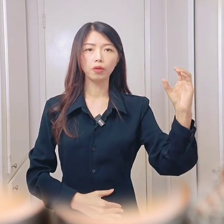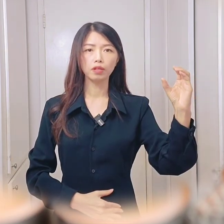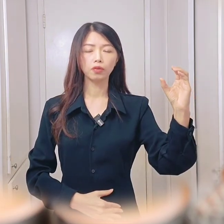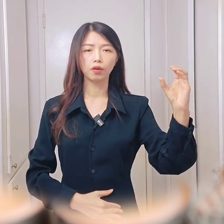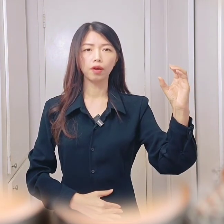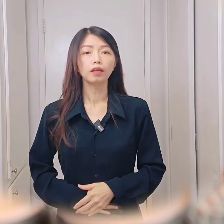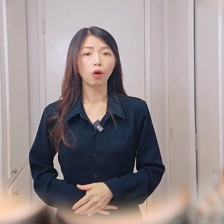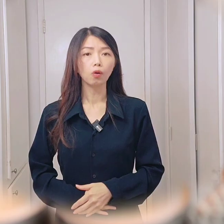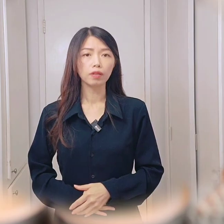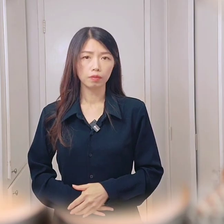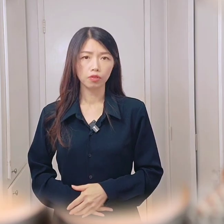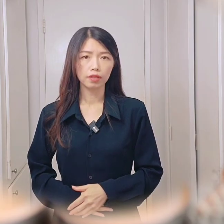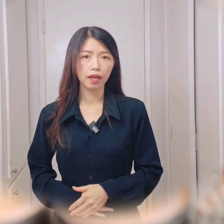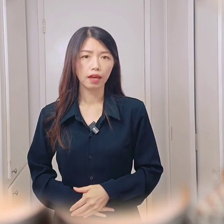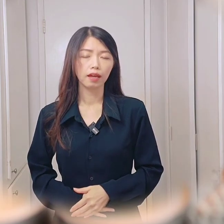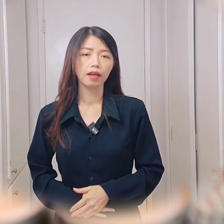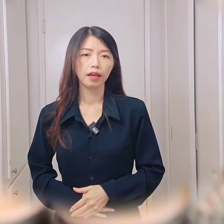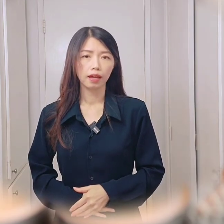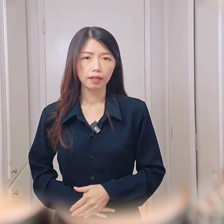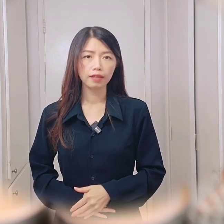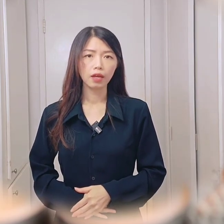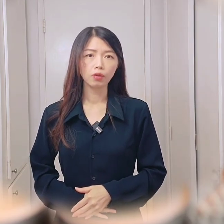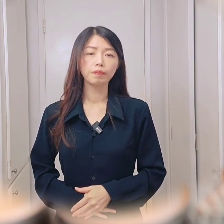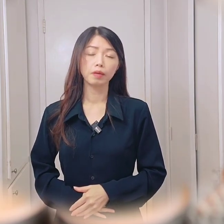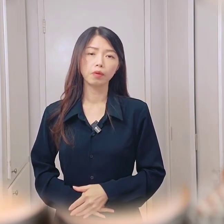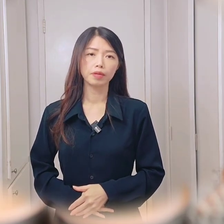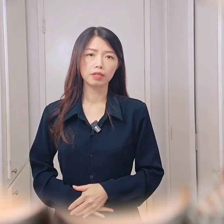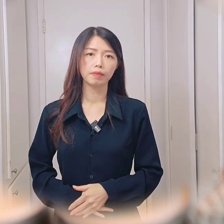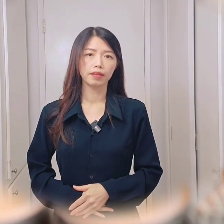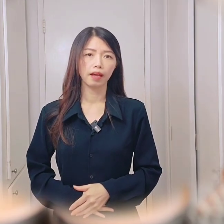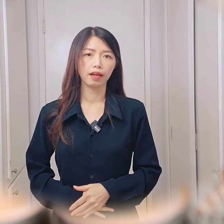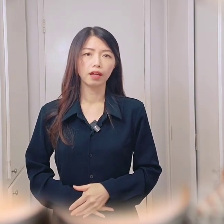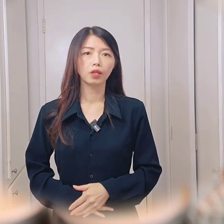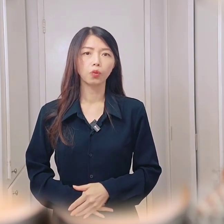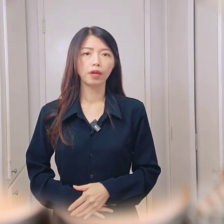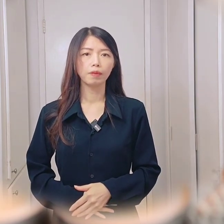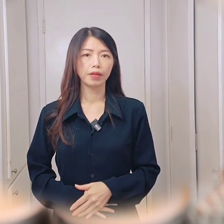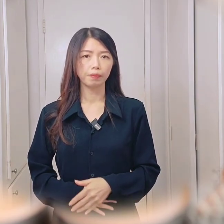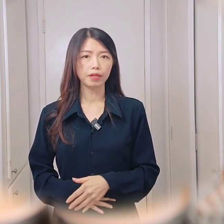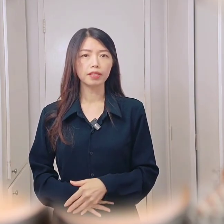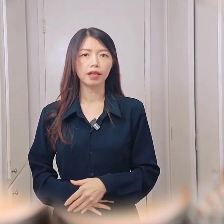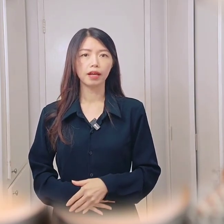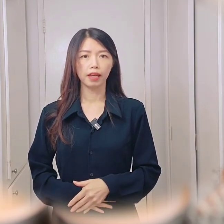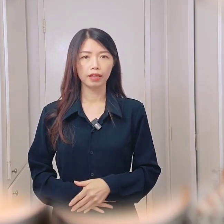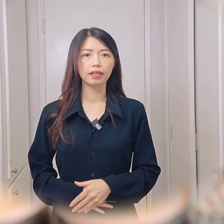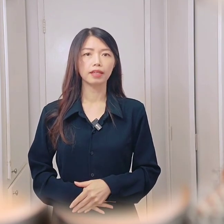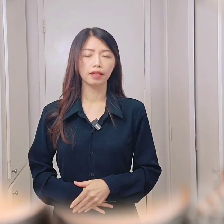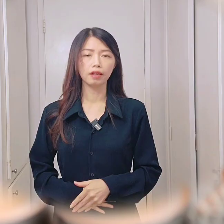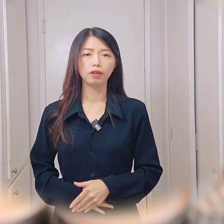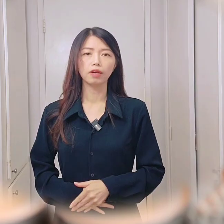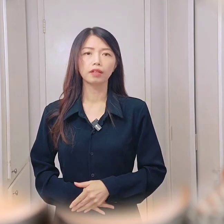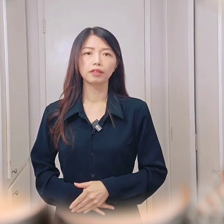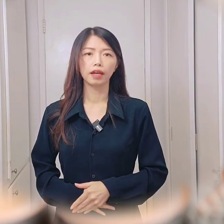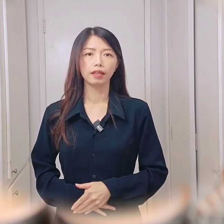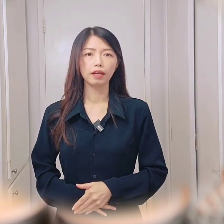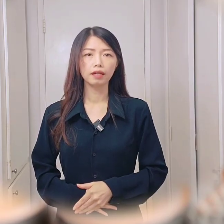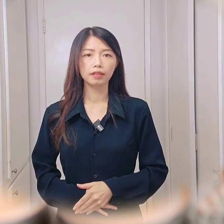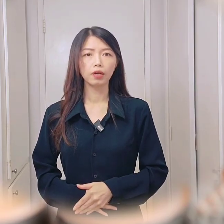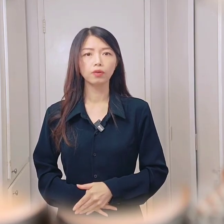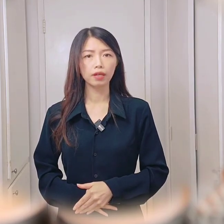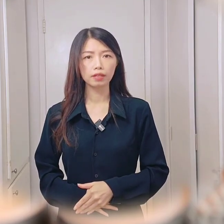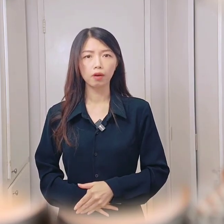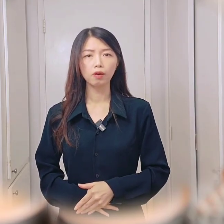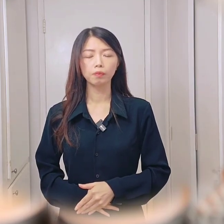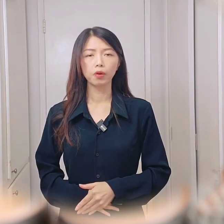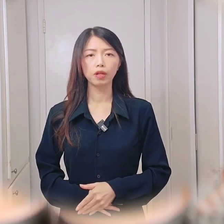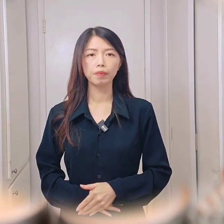이렇게 표현하셔도 되고요. 영어 지문자 N을 사용하는 방법이 있습니다. 노엘의 맨 앞 글자가 N이잖아요. 그 N을